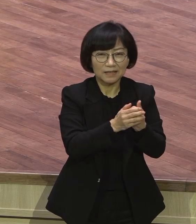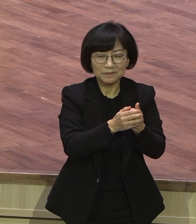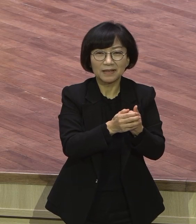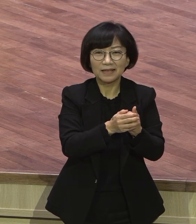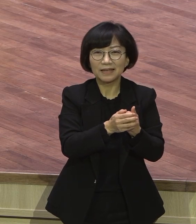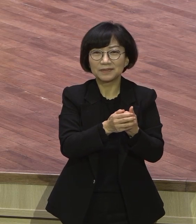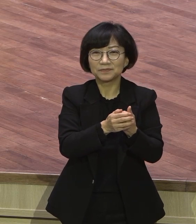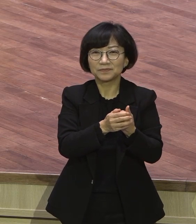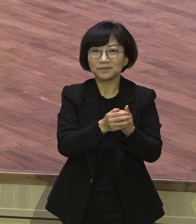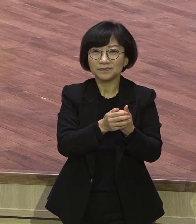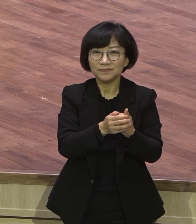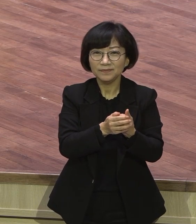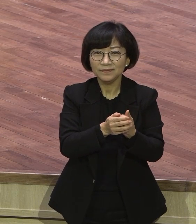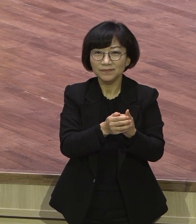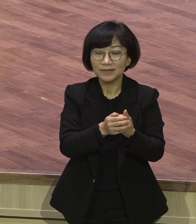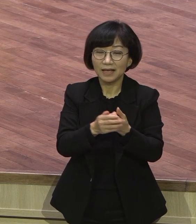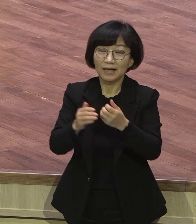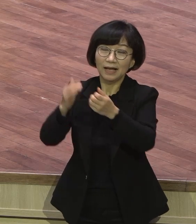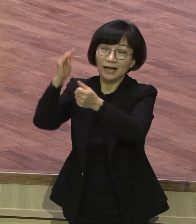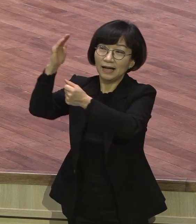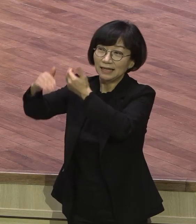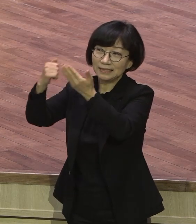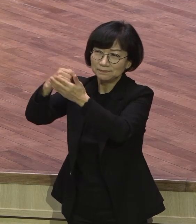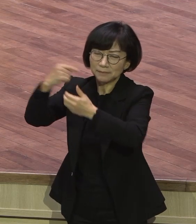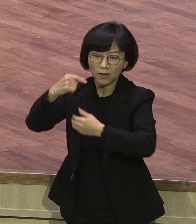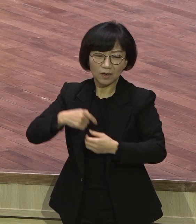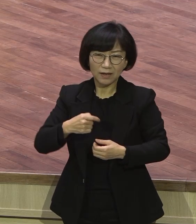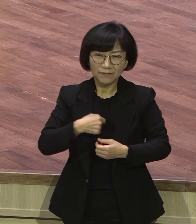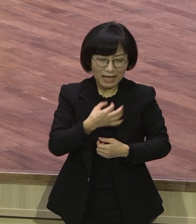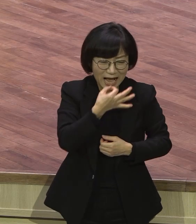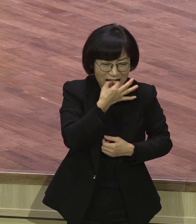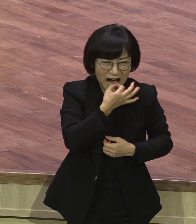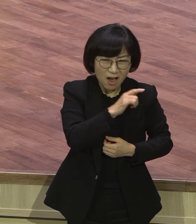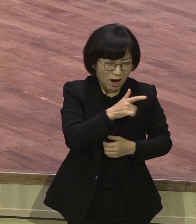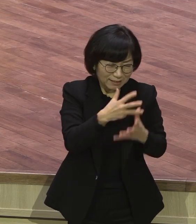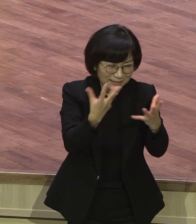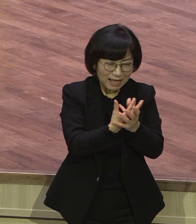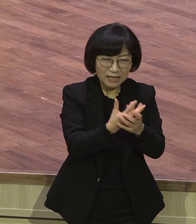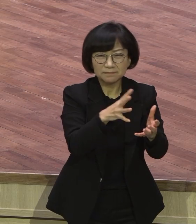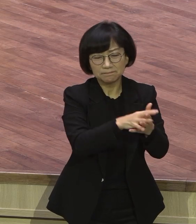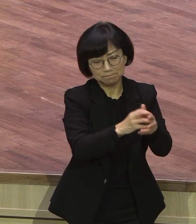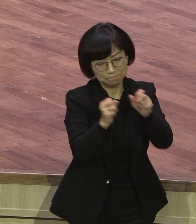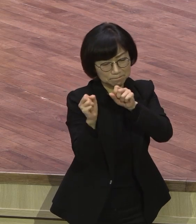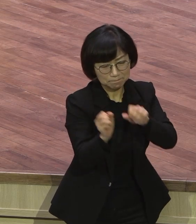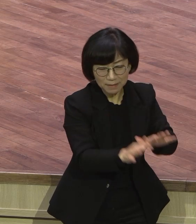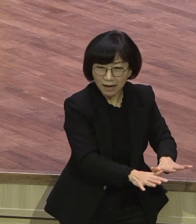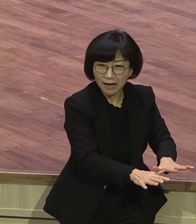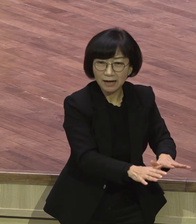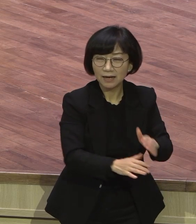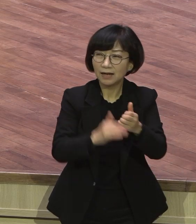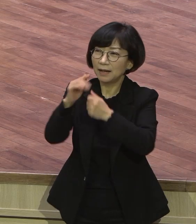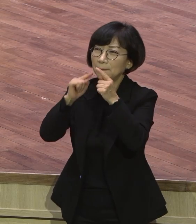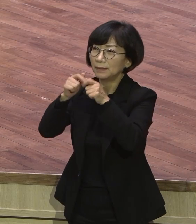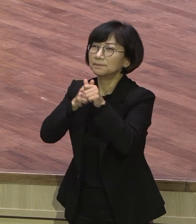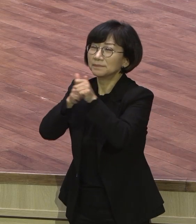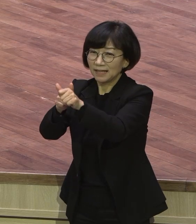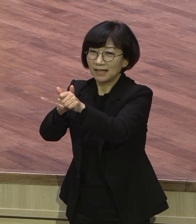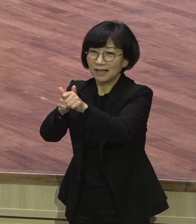말씀대로 살아라고 하나님이 직접 서셨다 말씀대로 살아라